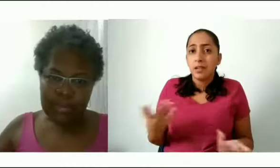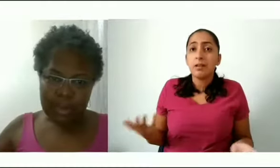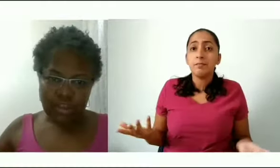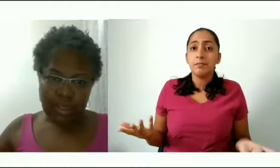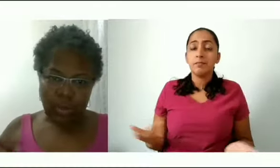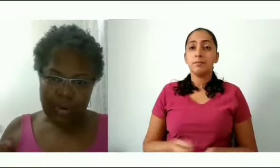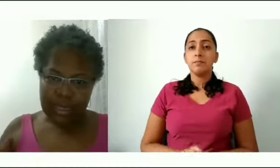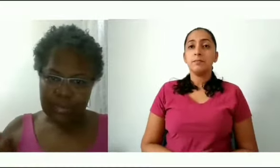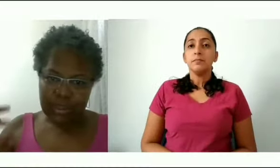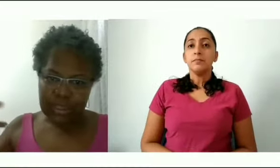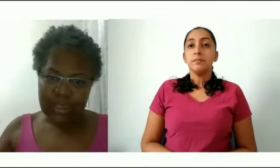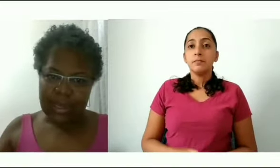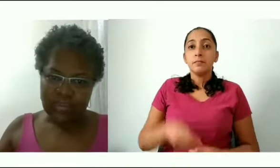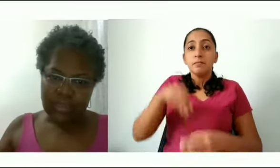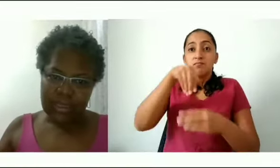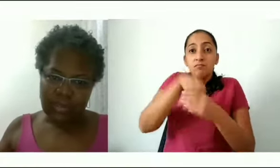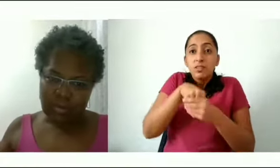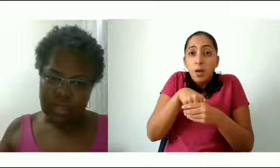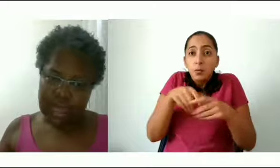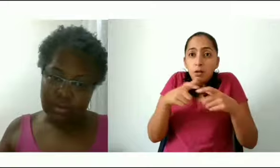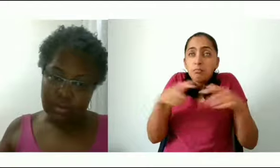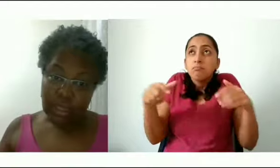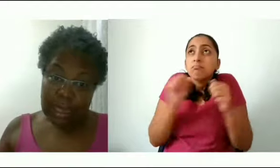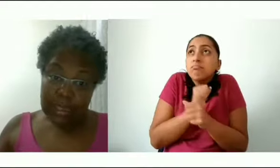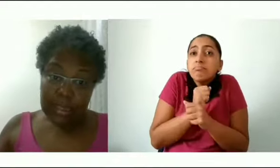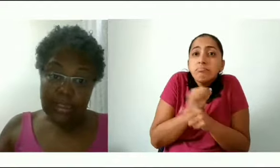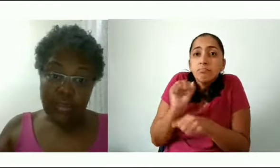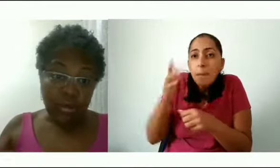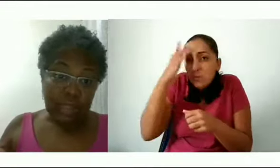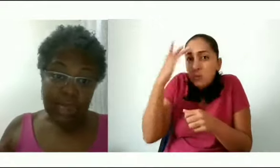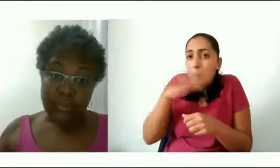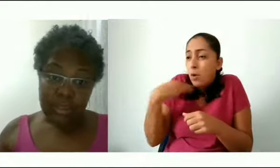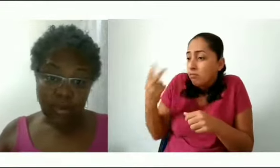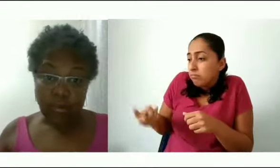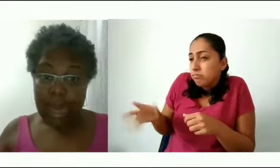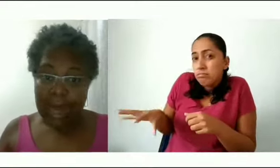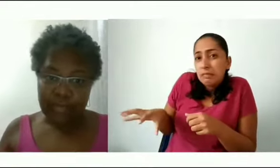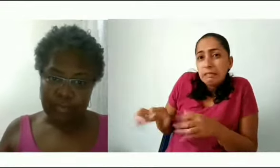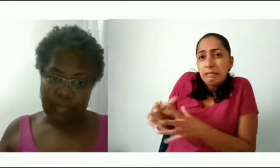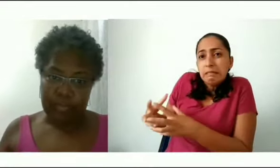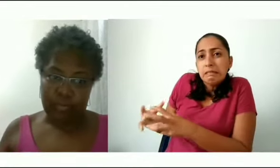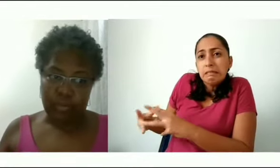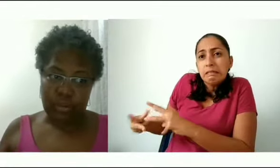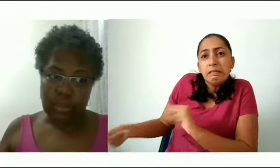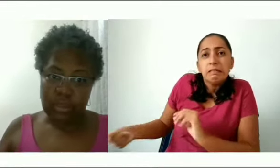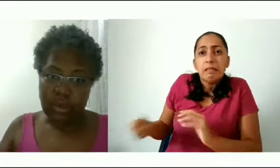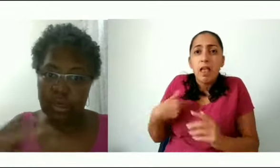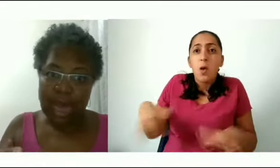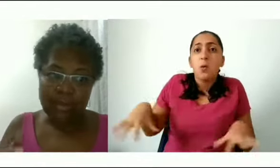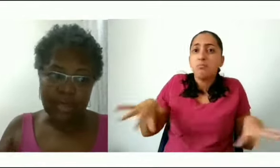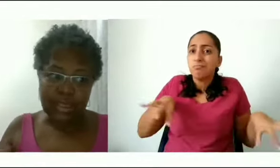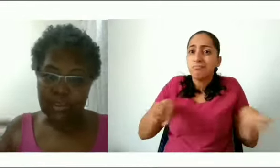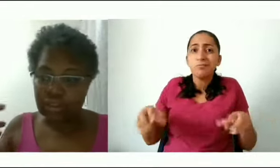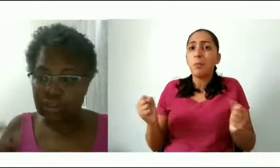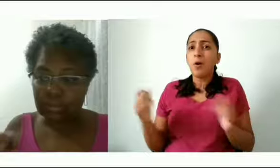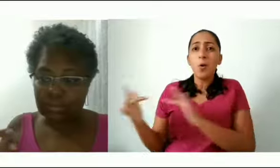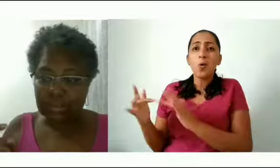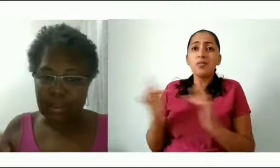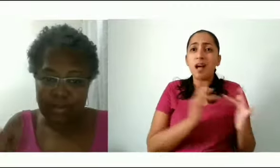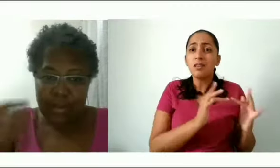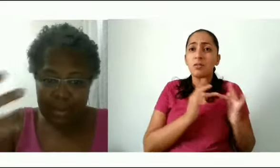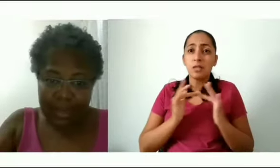Então você imagina qual era a imunidade desses soldados. E esses soldados circulavam depois. Circulavam, aqueles